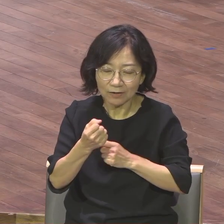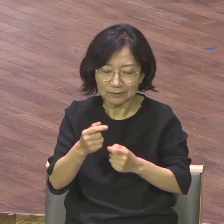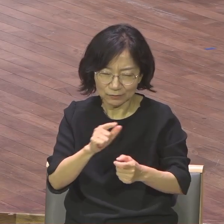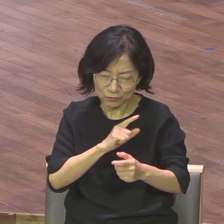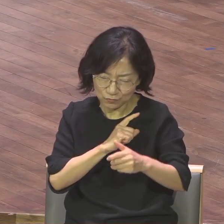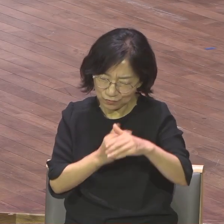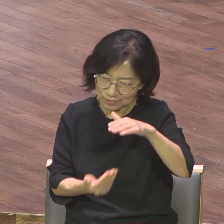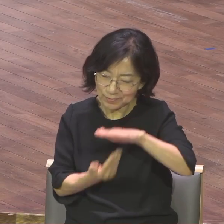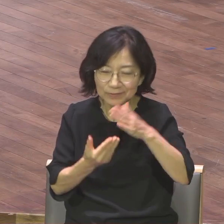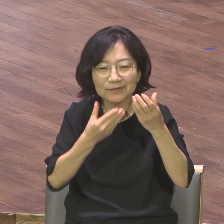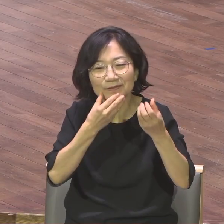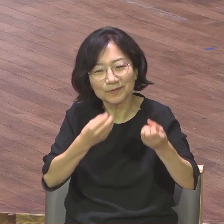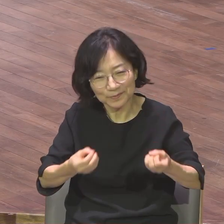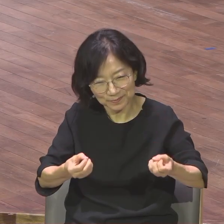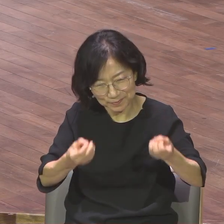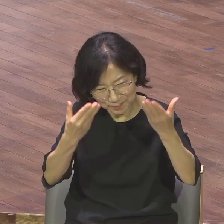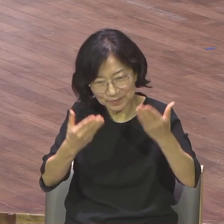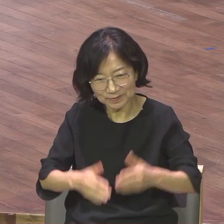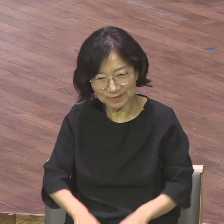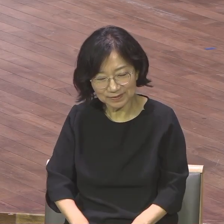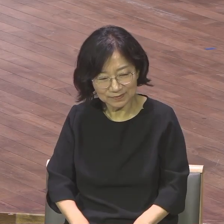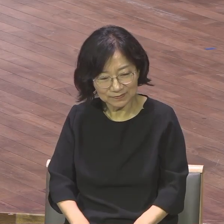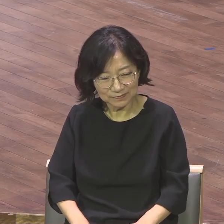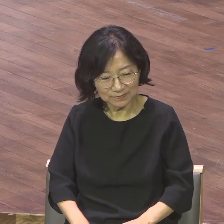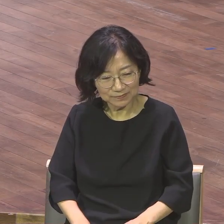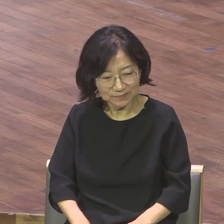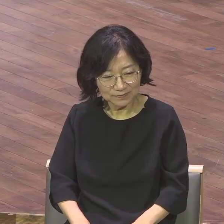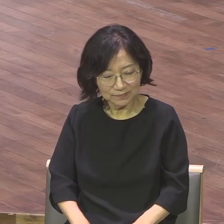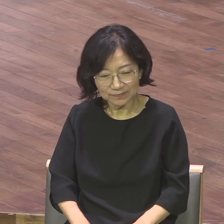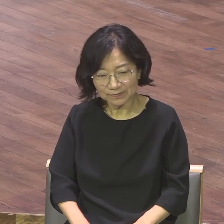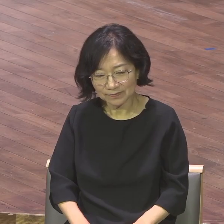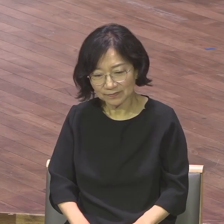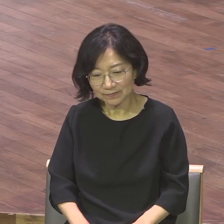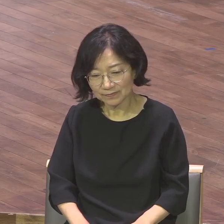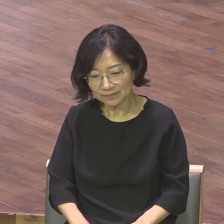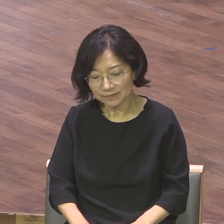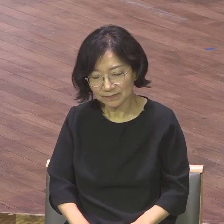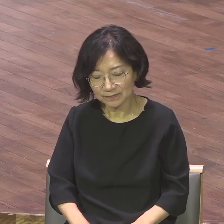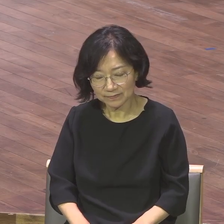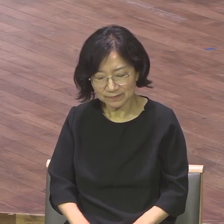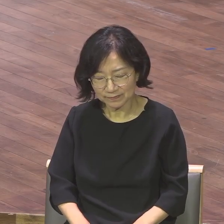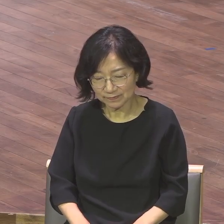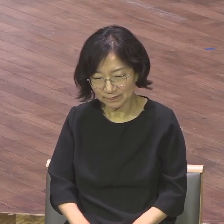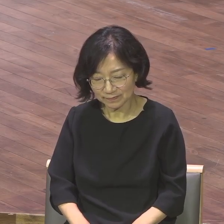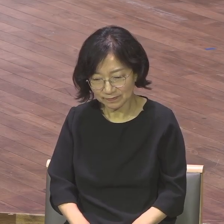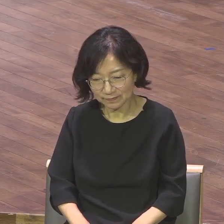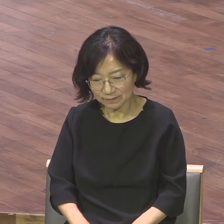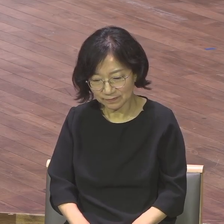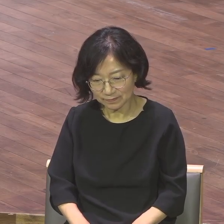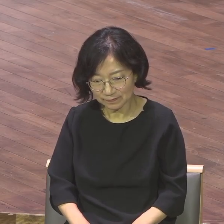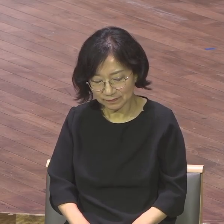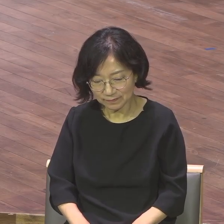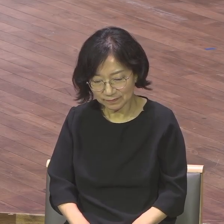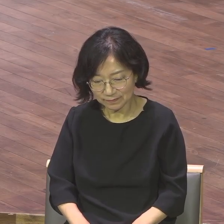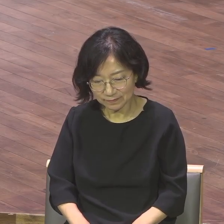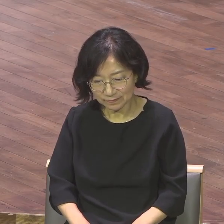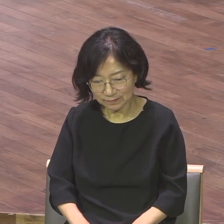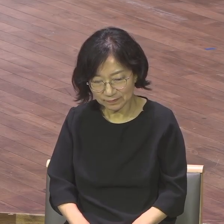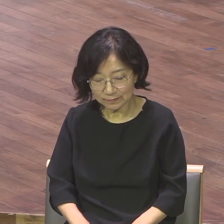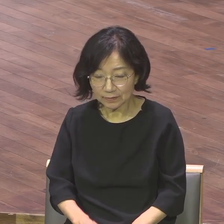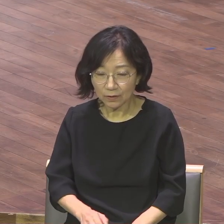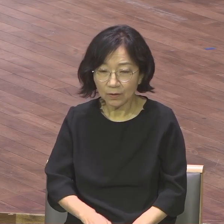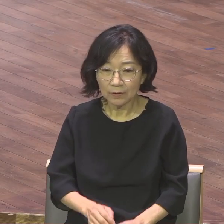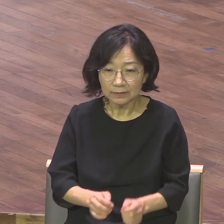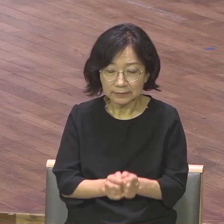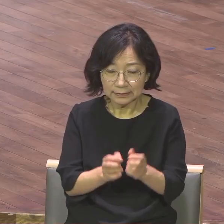생명의 참 소식을 전해줘야 됩니다. 예수 그리스도의 참 생명의 소식. 인생을 진정으로